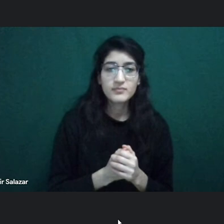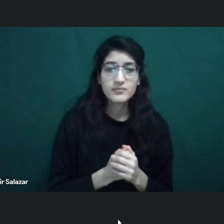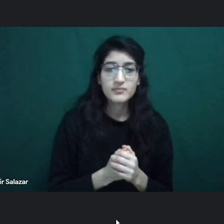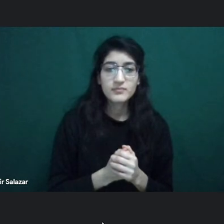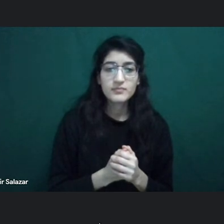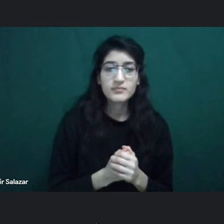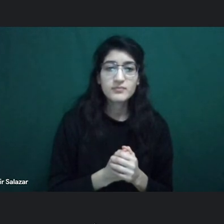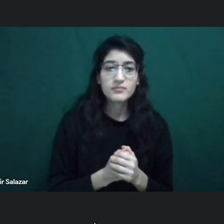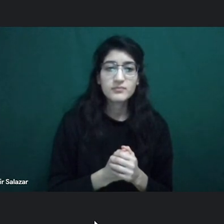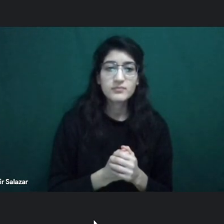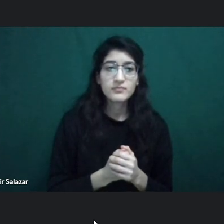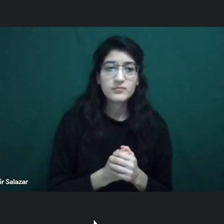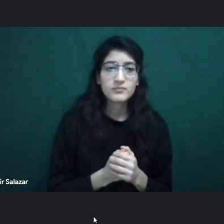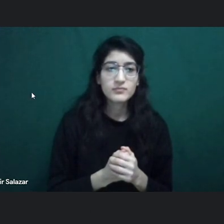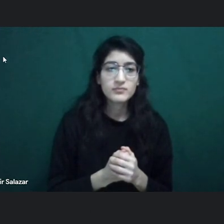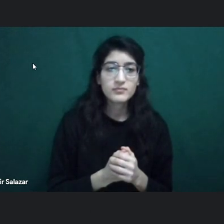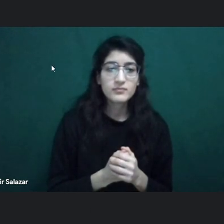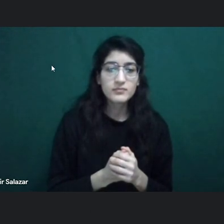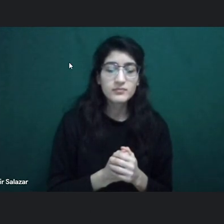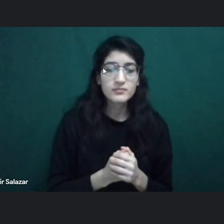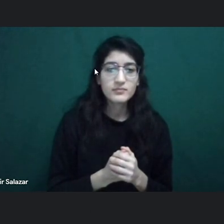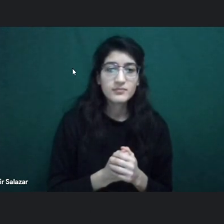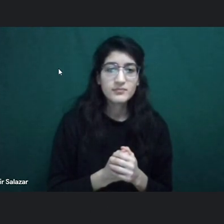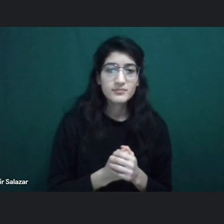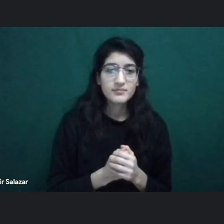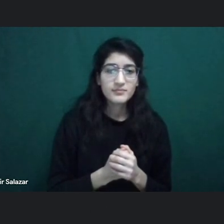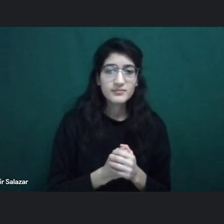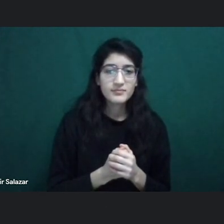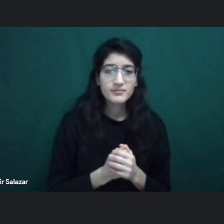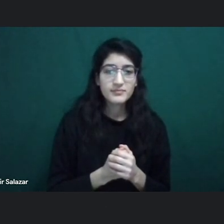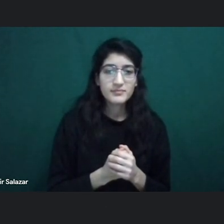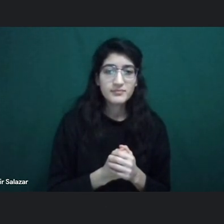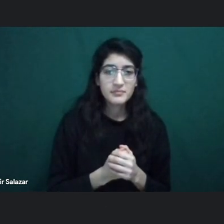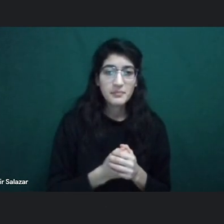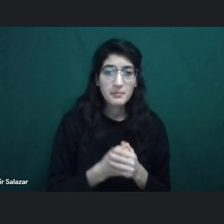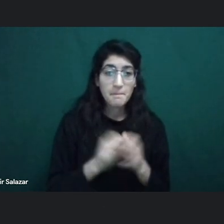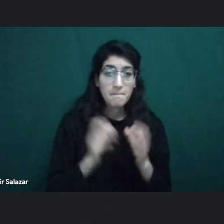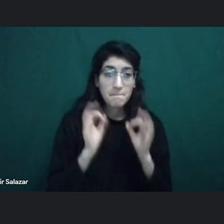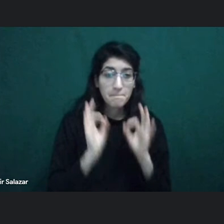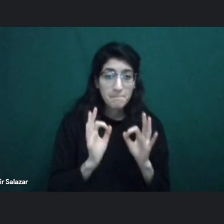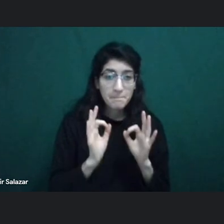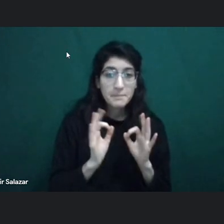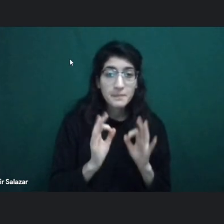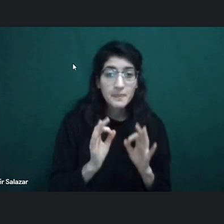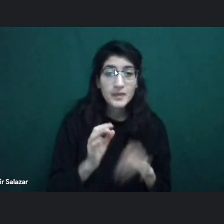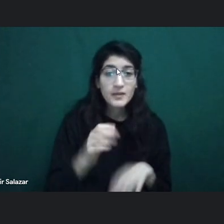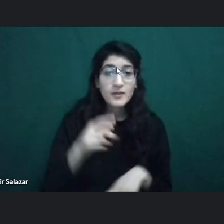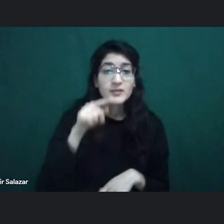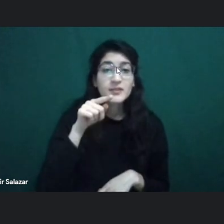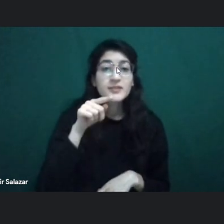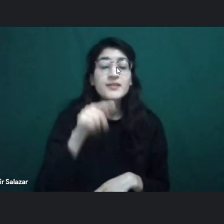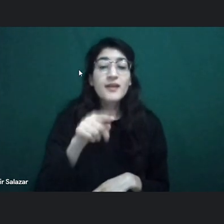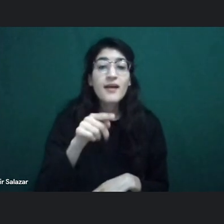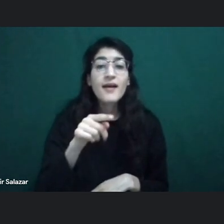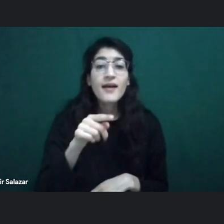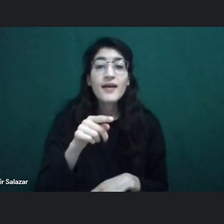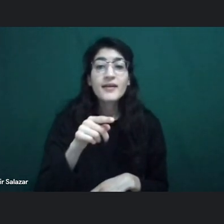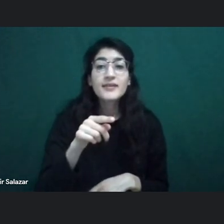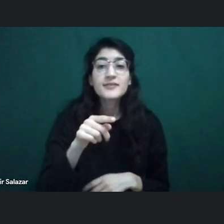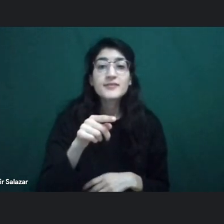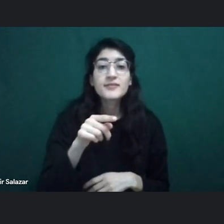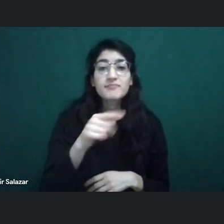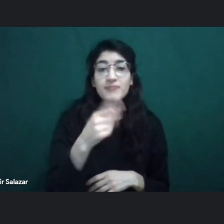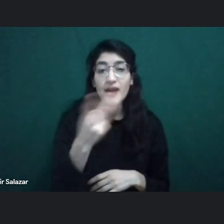Ah, perdón, acá está. Bien, entonces ahí tenemos los dos que están afectados a la preposición.